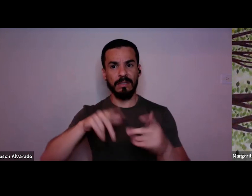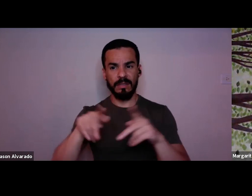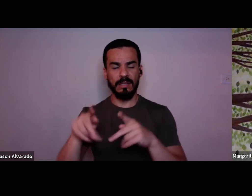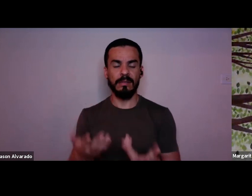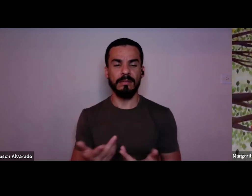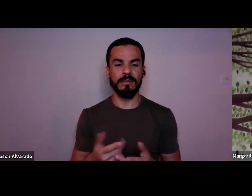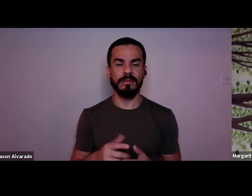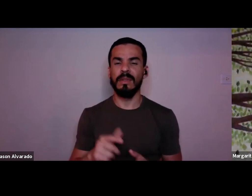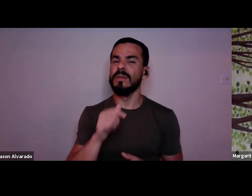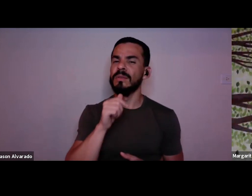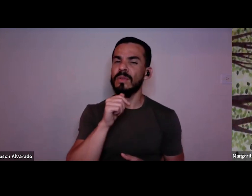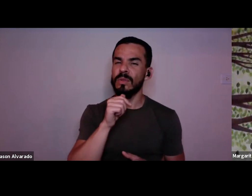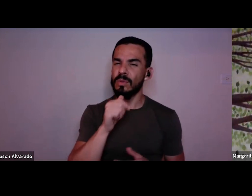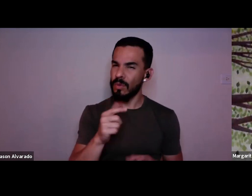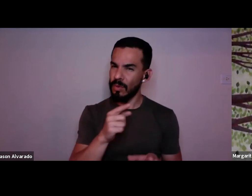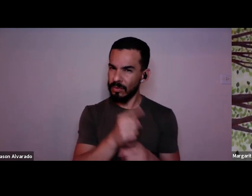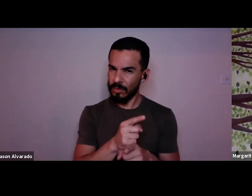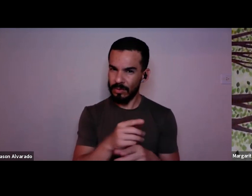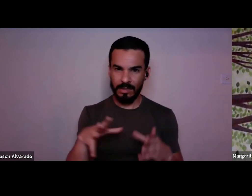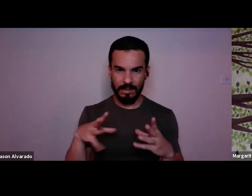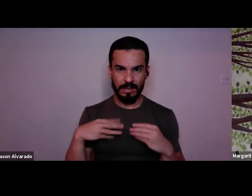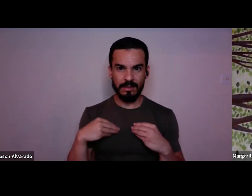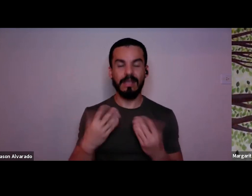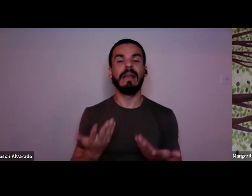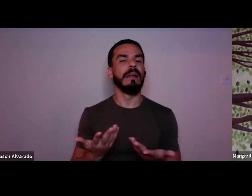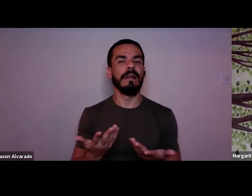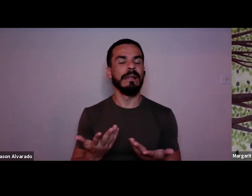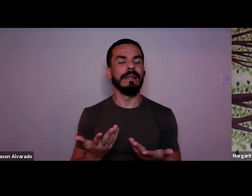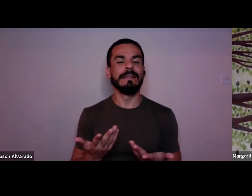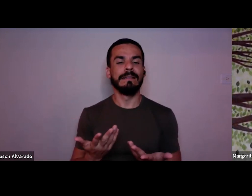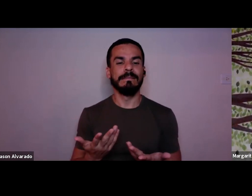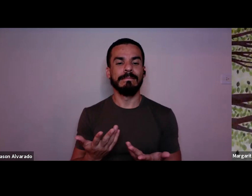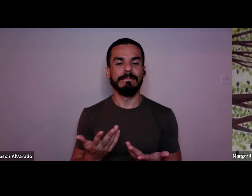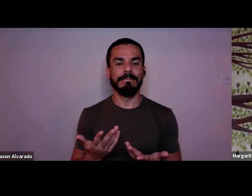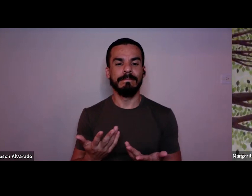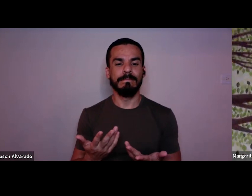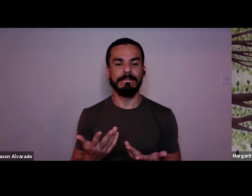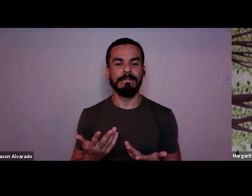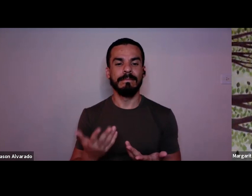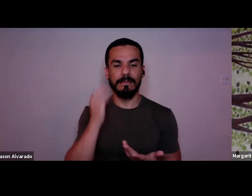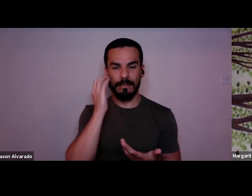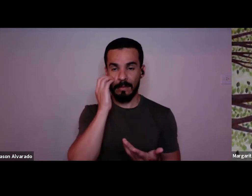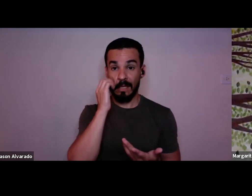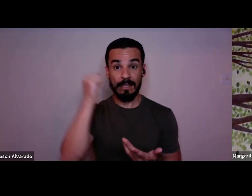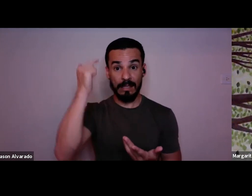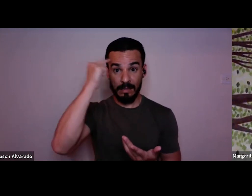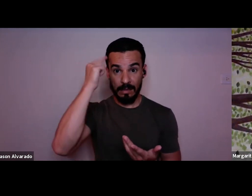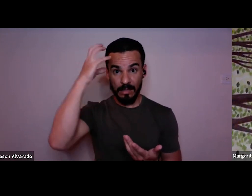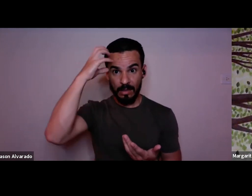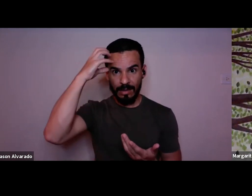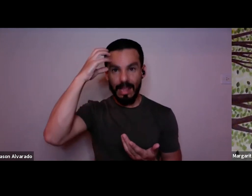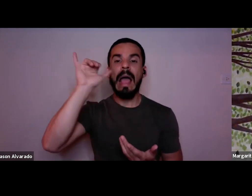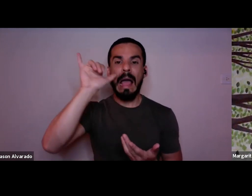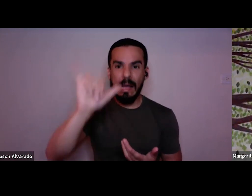no es que sea correcto asumirlo es que Es que neurológicamente así